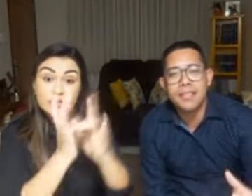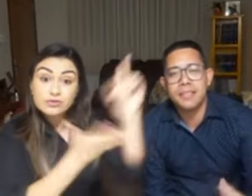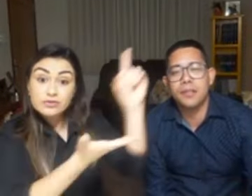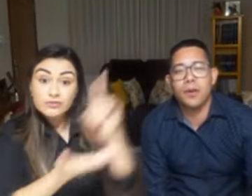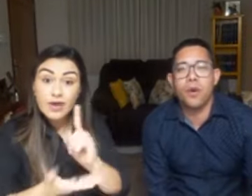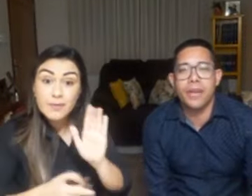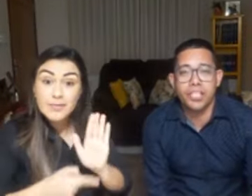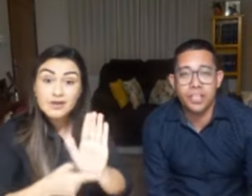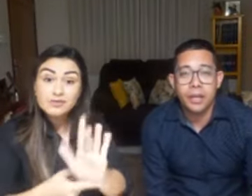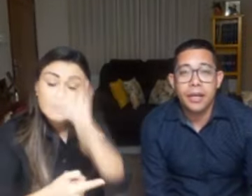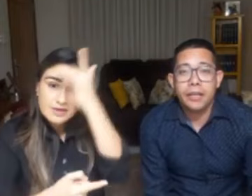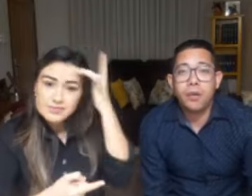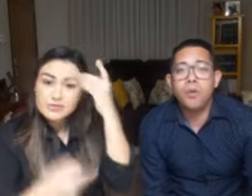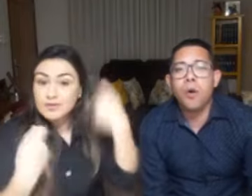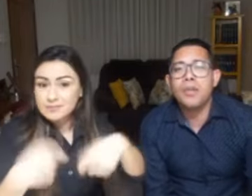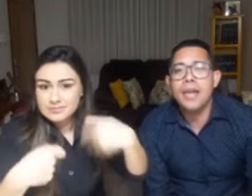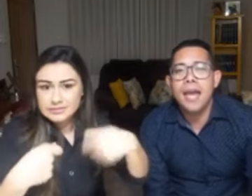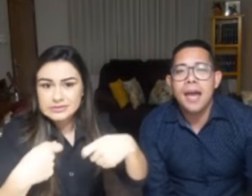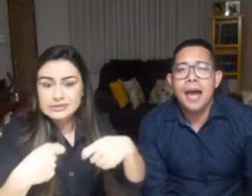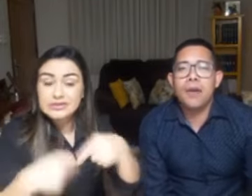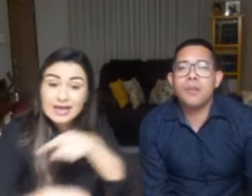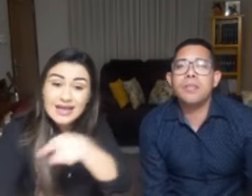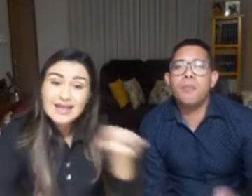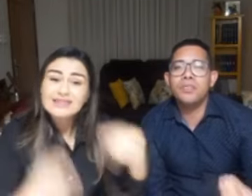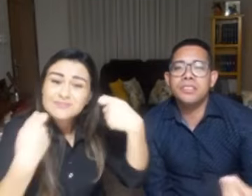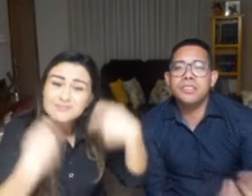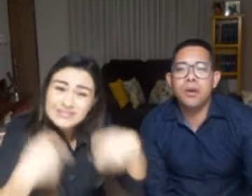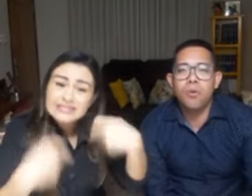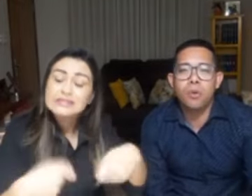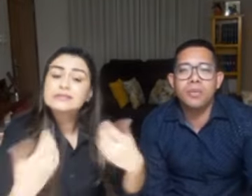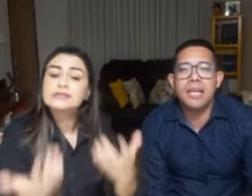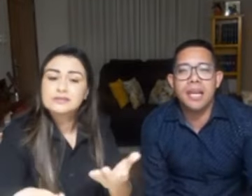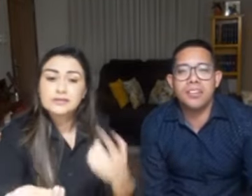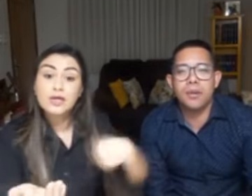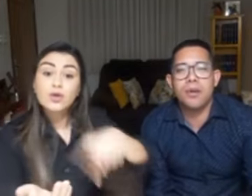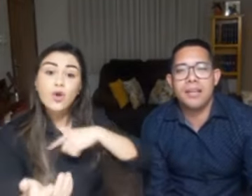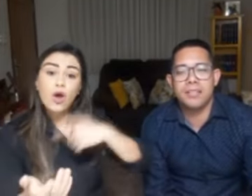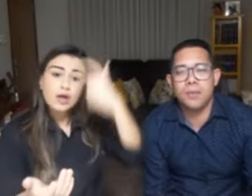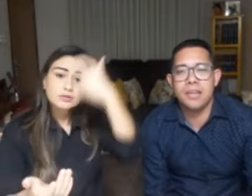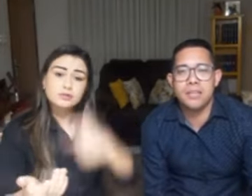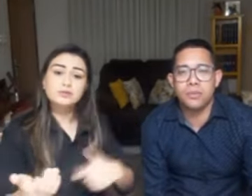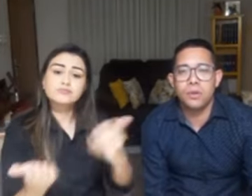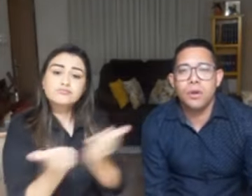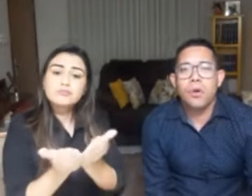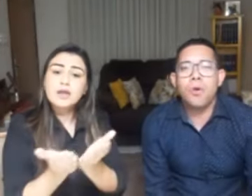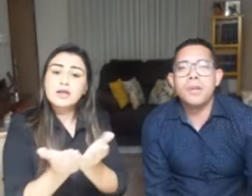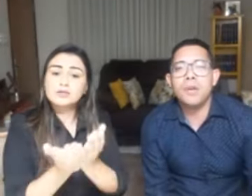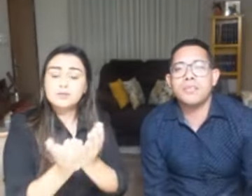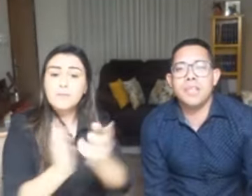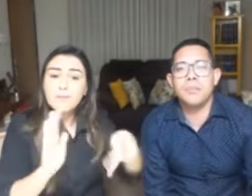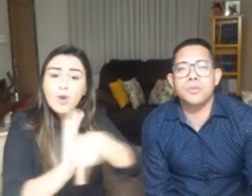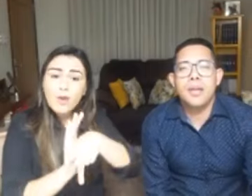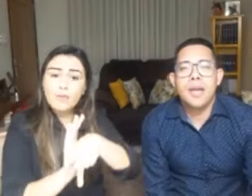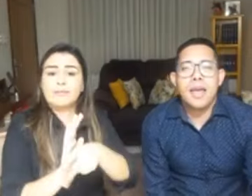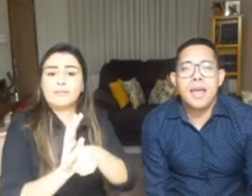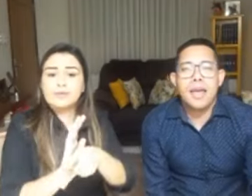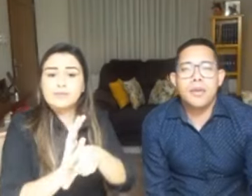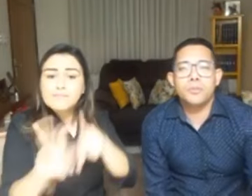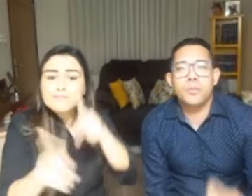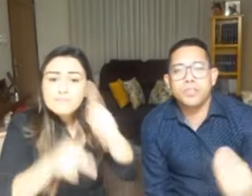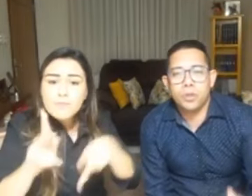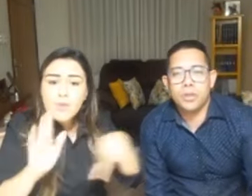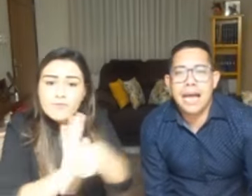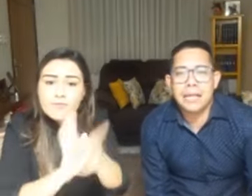que necessitam realmente. Então, qual que é a nossa posição quanto igreja com relação a isso? Como que nós temos